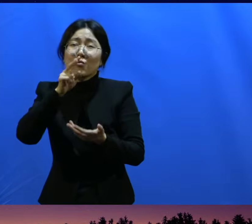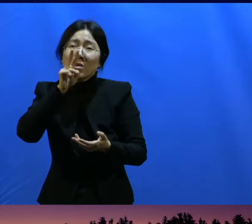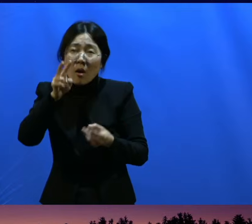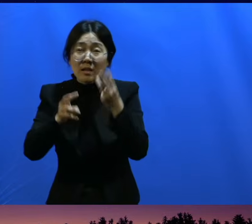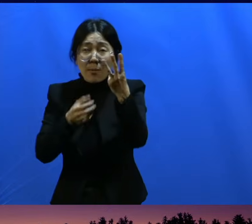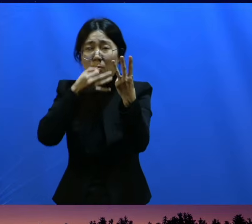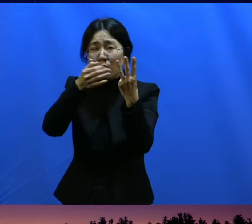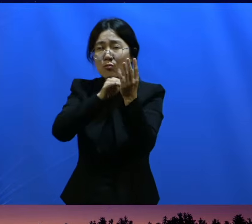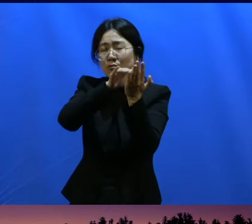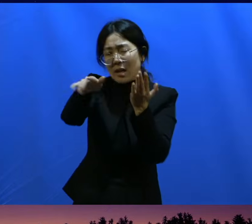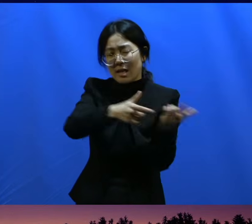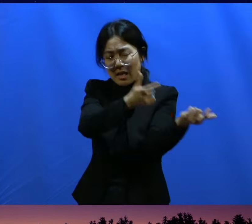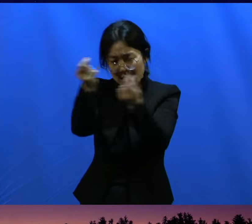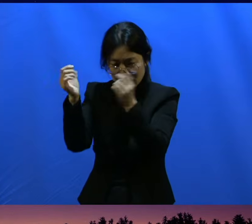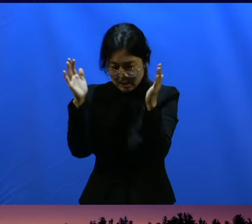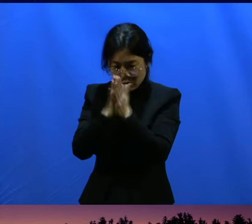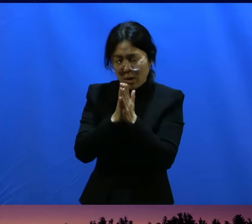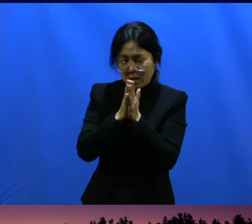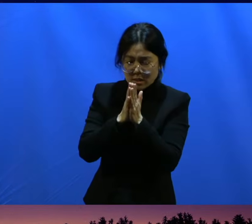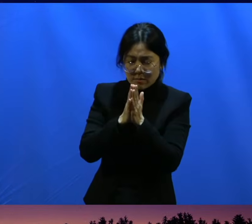외치고 기도하며 나아가도록 하겠습니다.